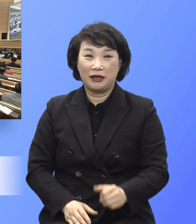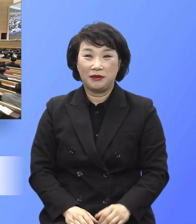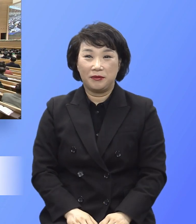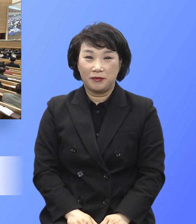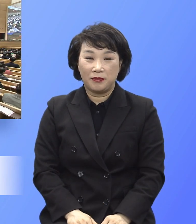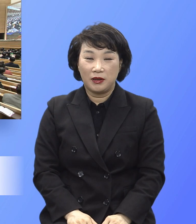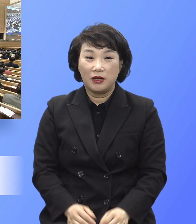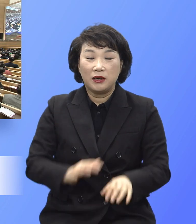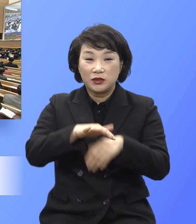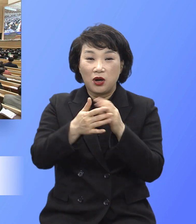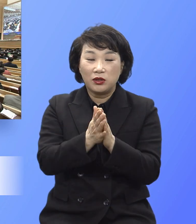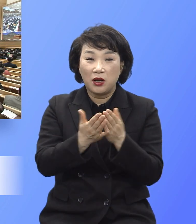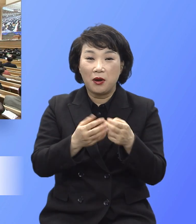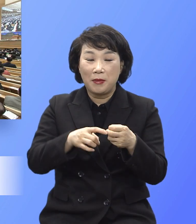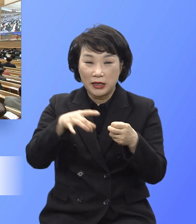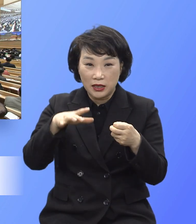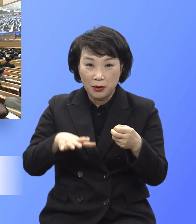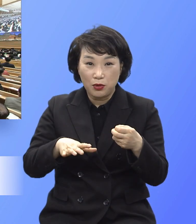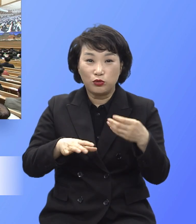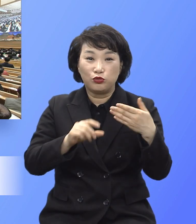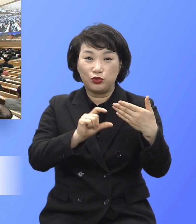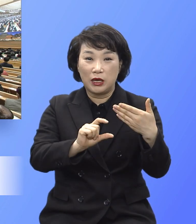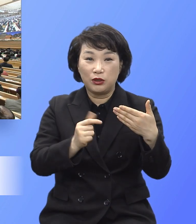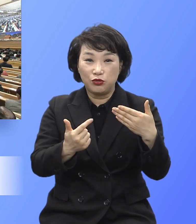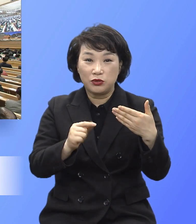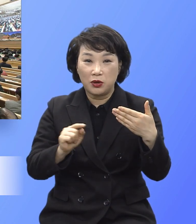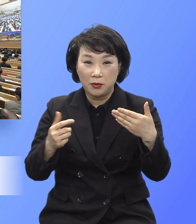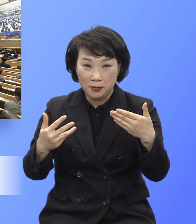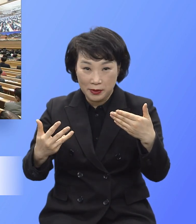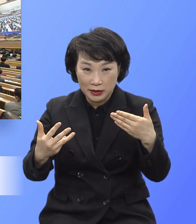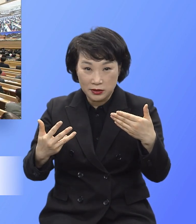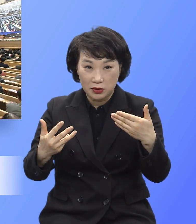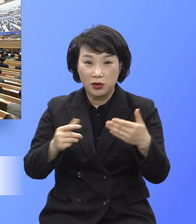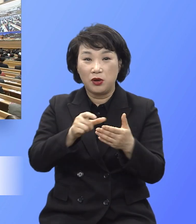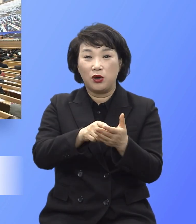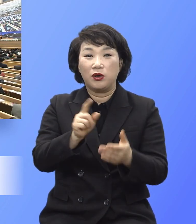축원합니다. 마태복음 9장 6절로 8절에